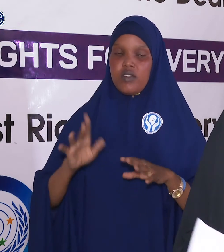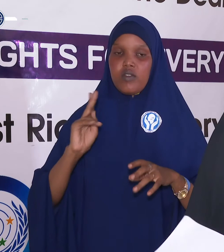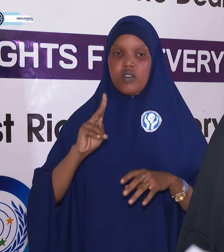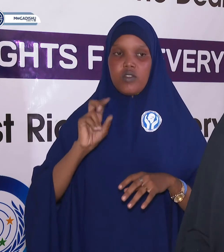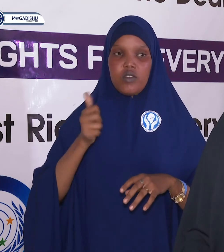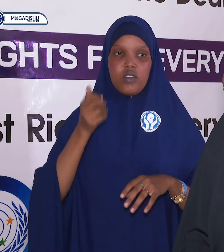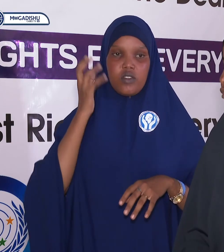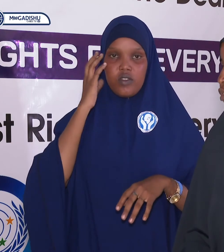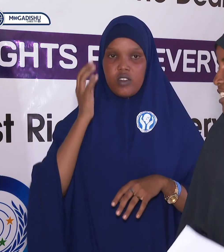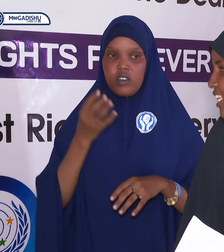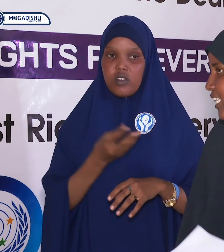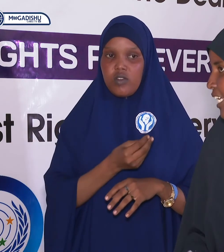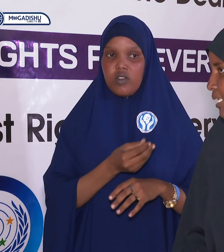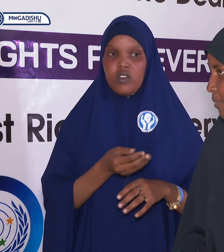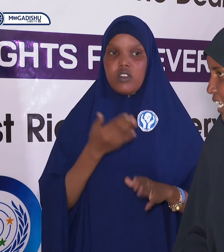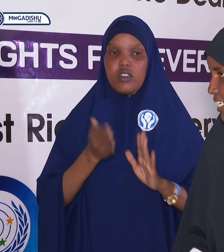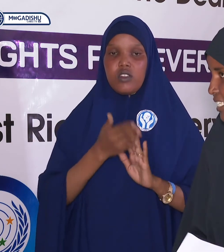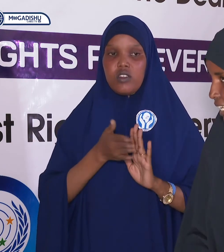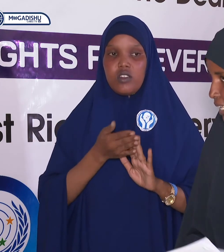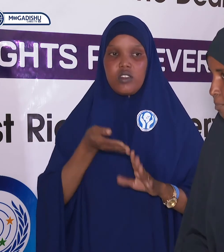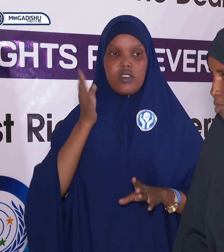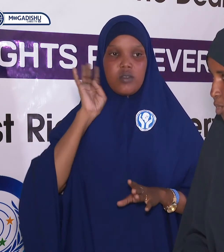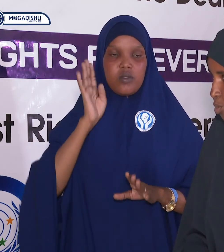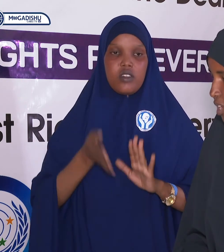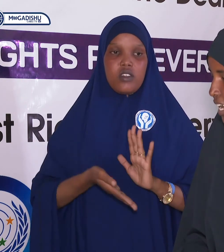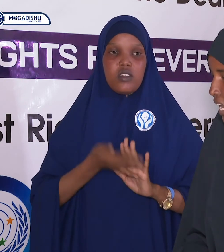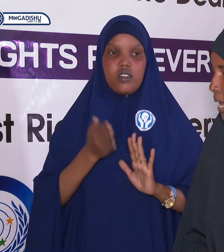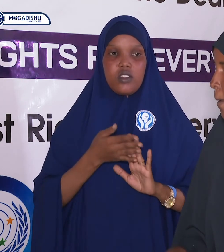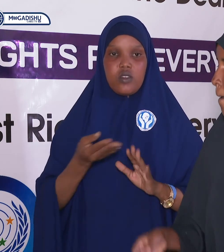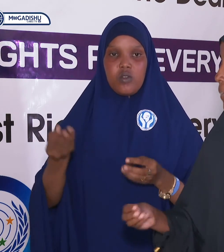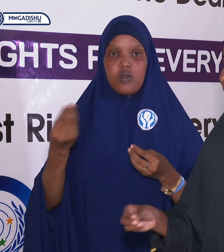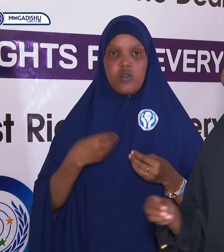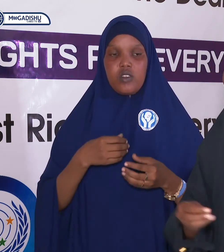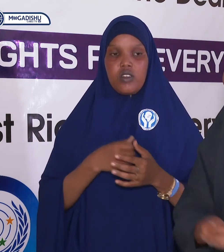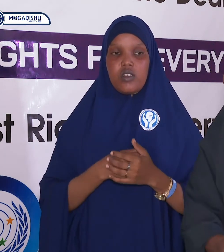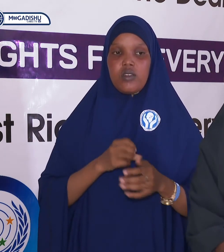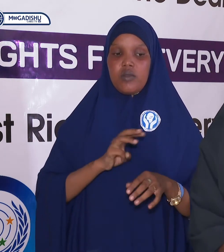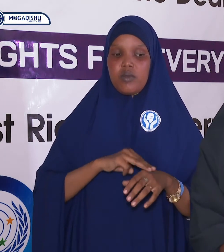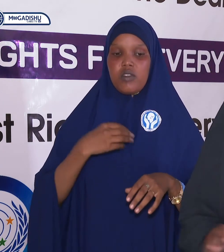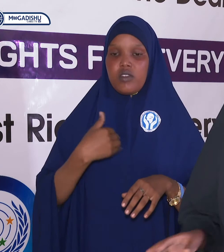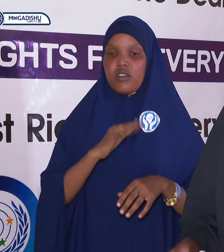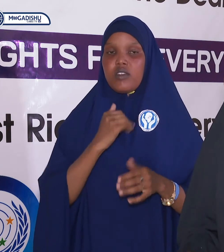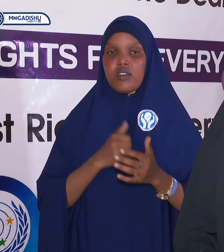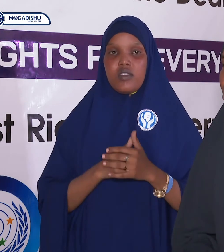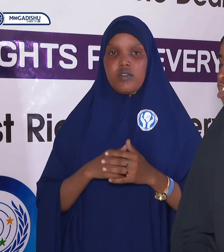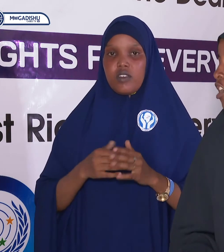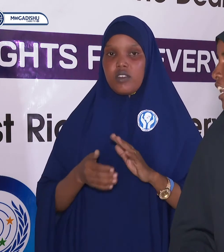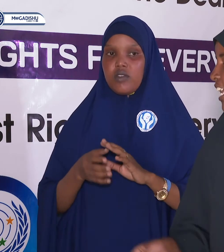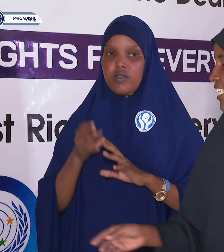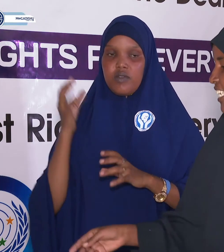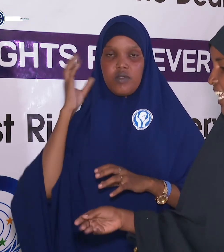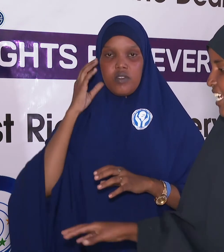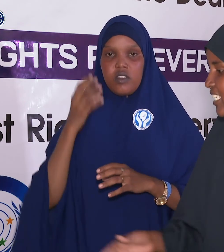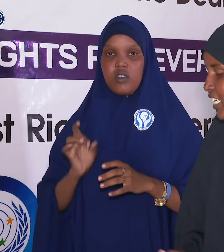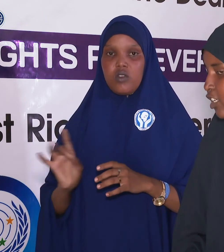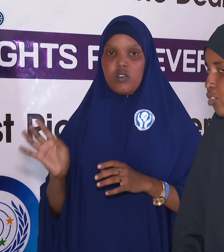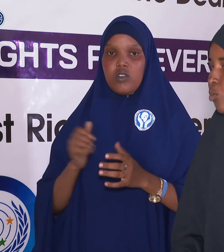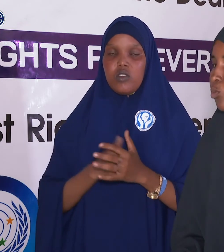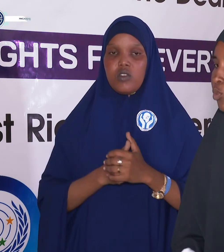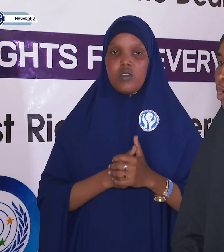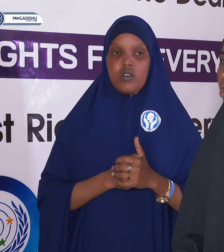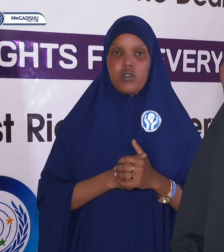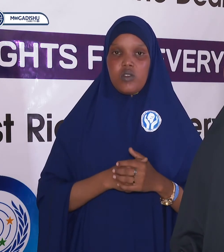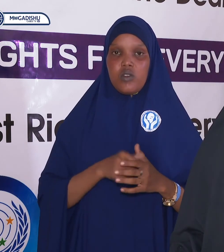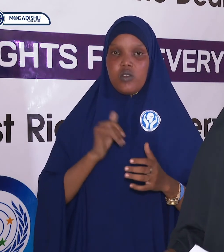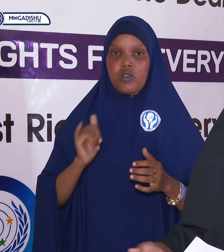kan midkaa kale taa ka fadoo si degdeg ayay maqlaaya si degdeg buu wixii u keenaya markaa kan yana aad wax u dirsato ee isagana aad iska daydo